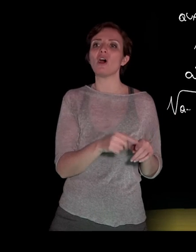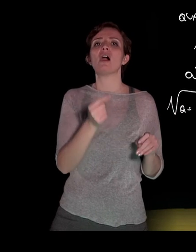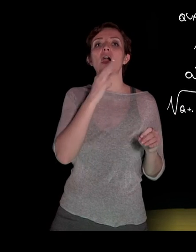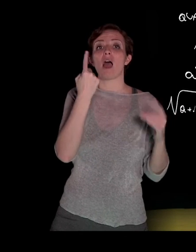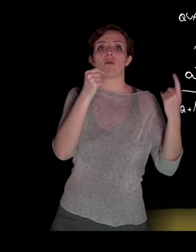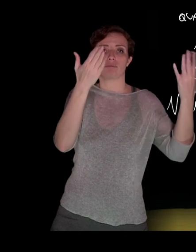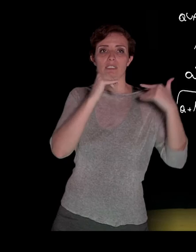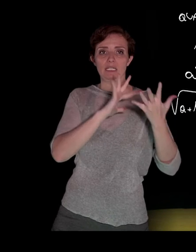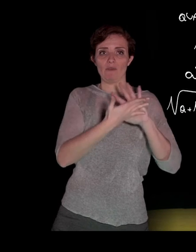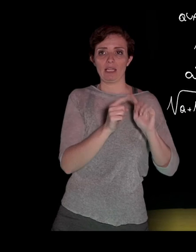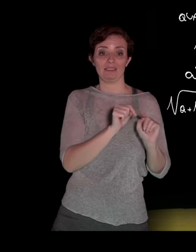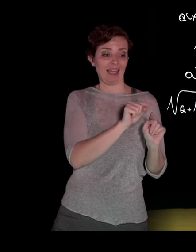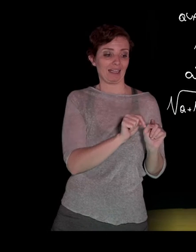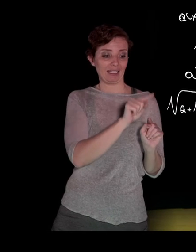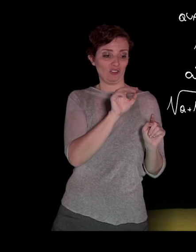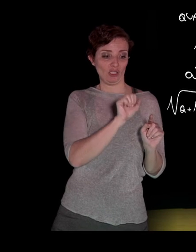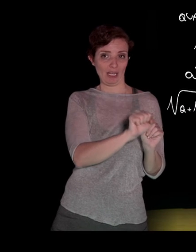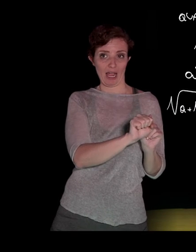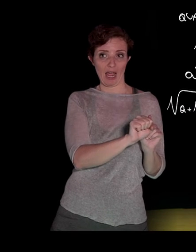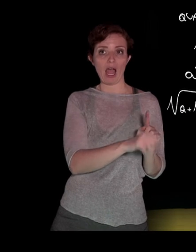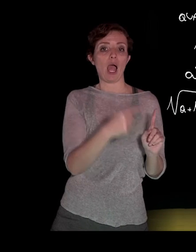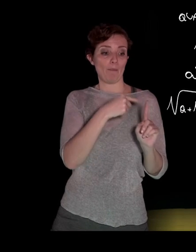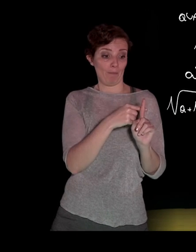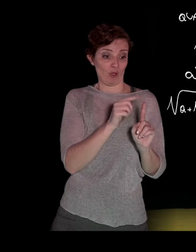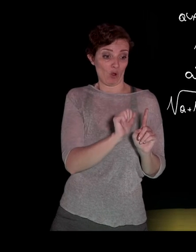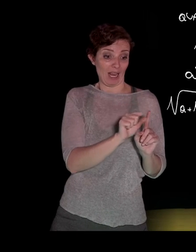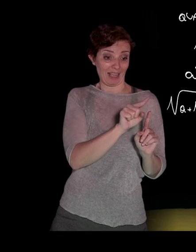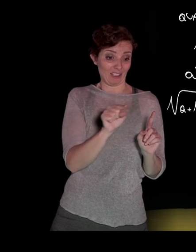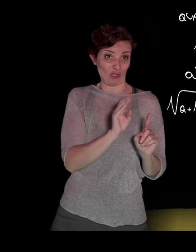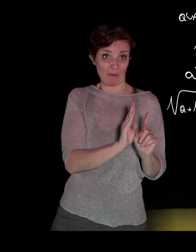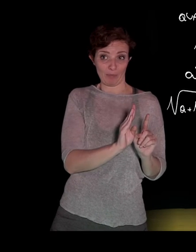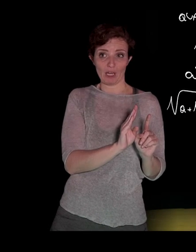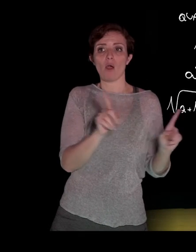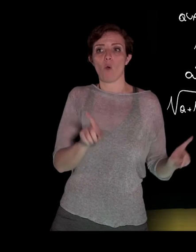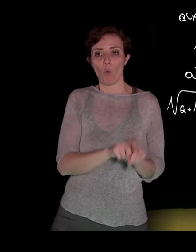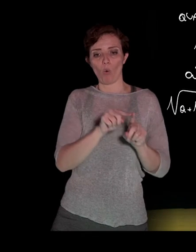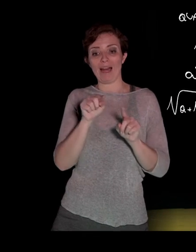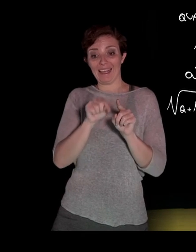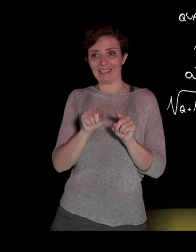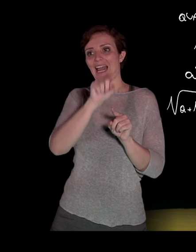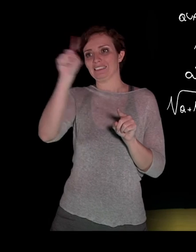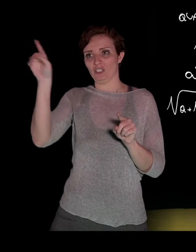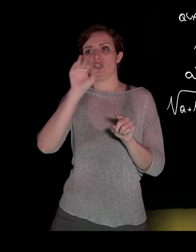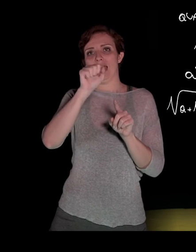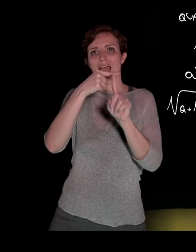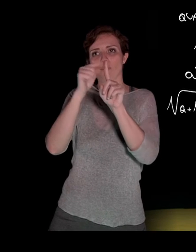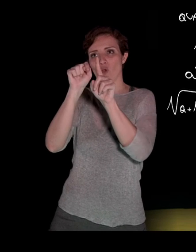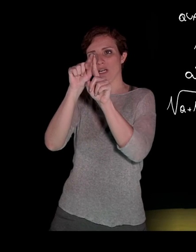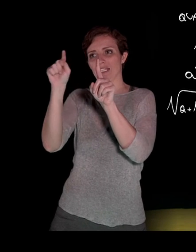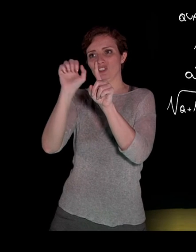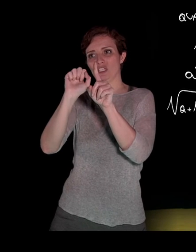radice di ha più la radice di b uguale alla radice di ha più la radice quadrata di a quadro meno